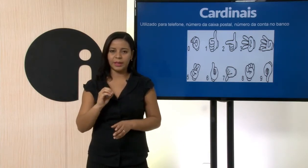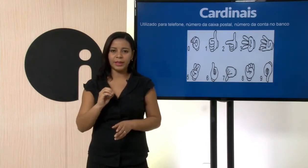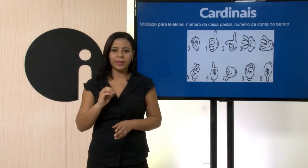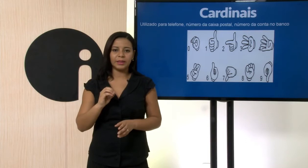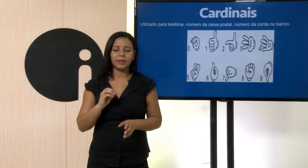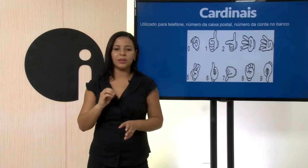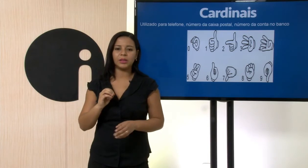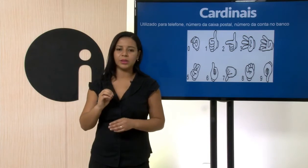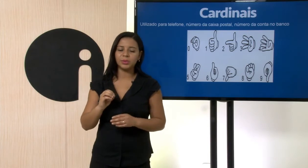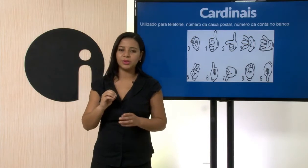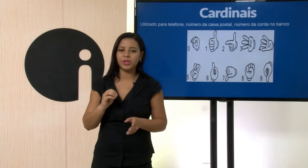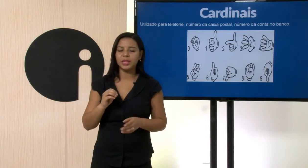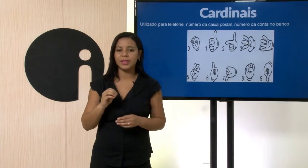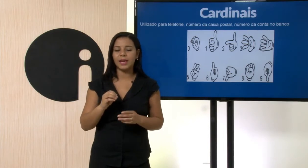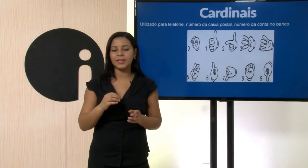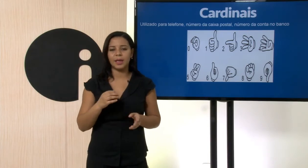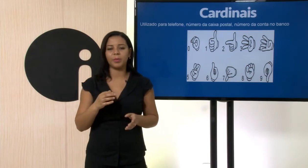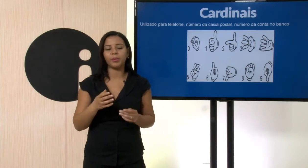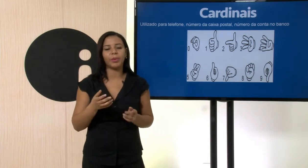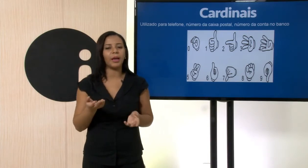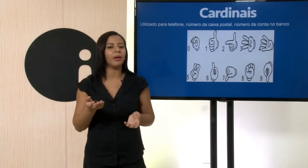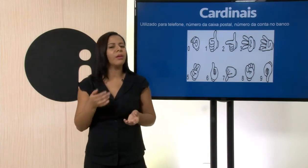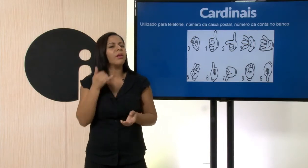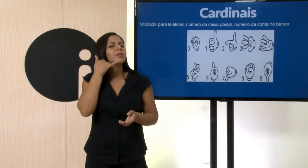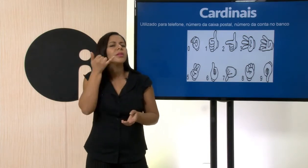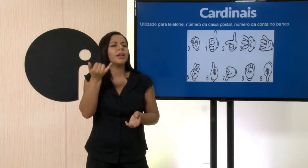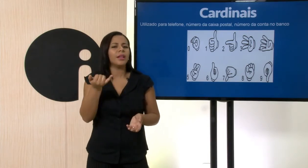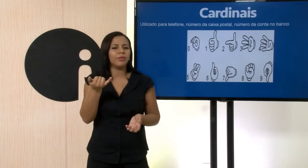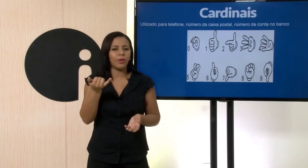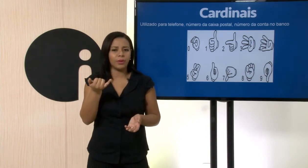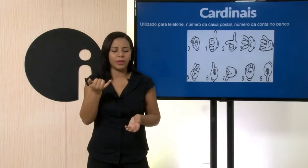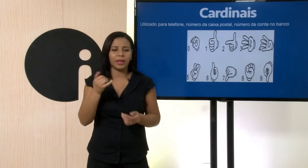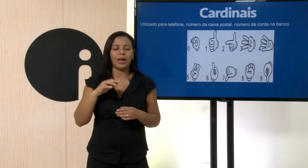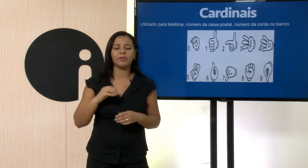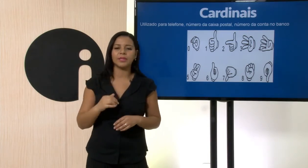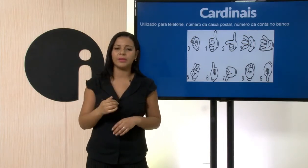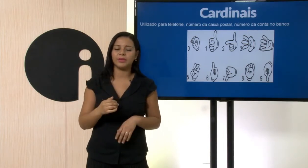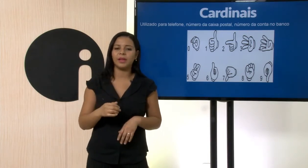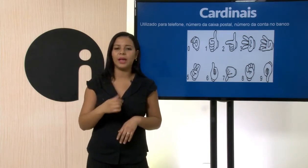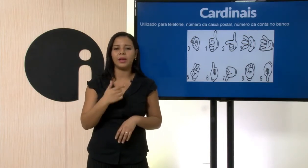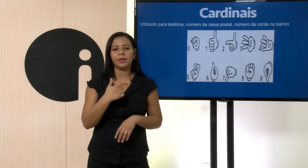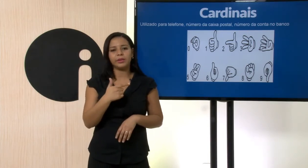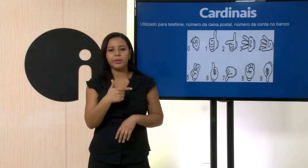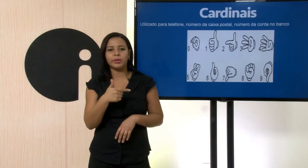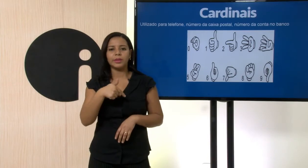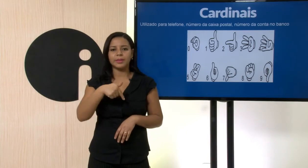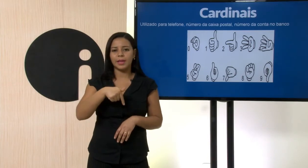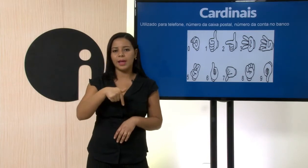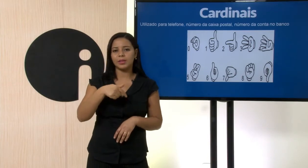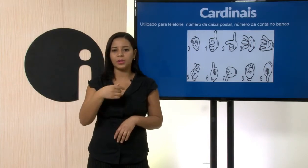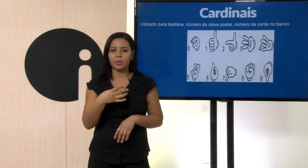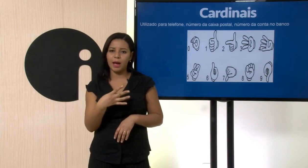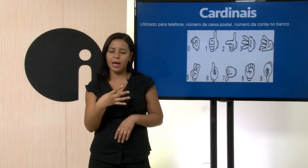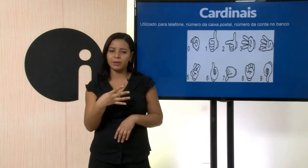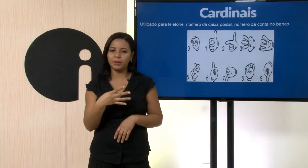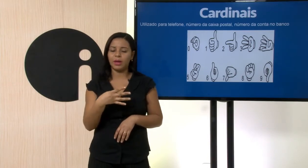Ok? Então, nós vamos utilizar exemplo para qual o seu telefone? Aí você vai falar 274, aí